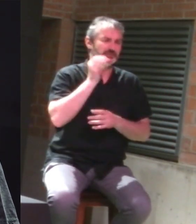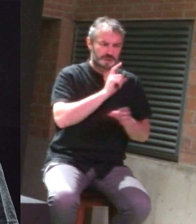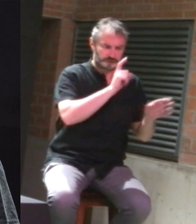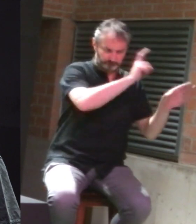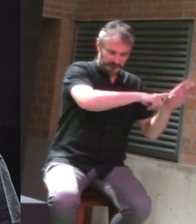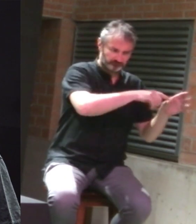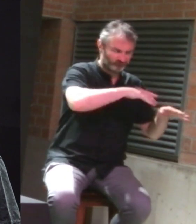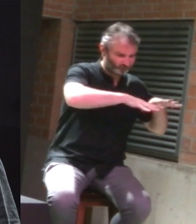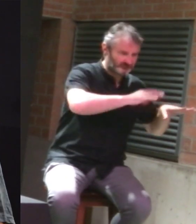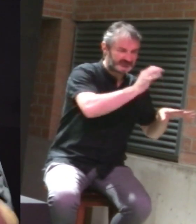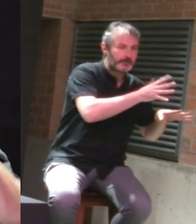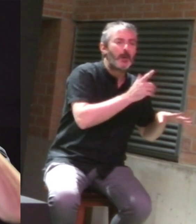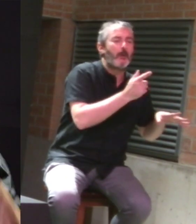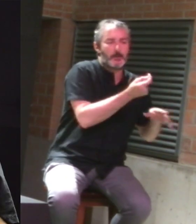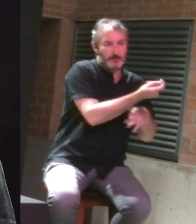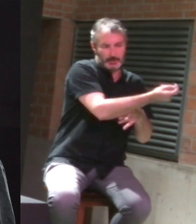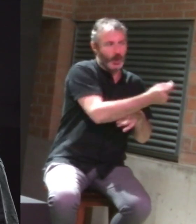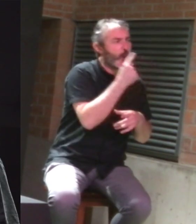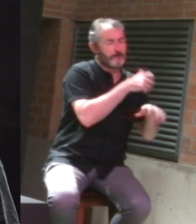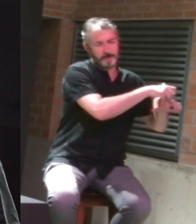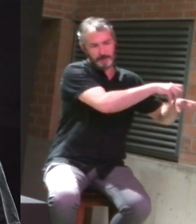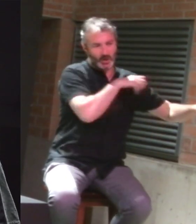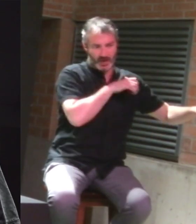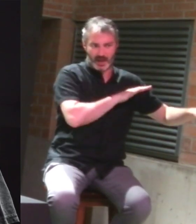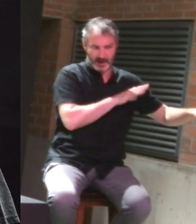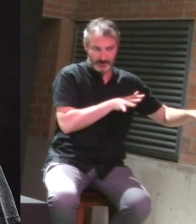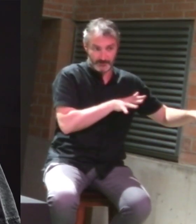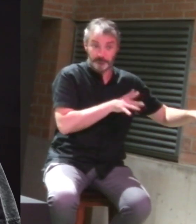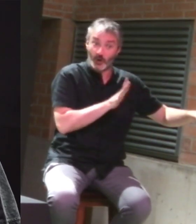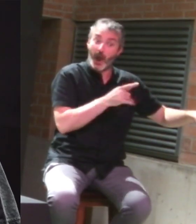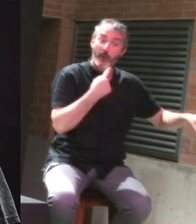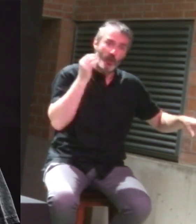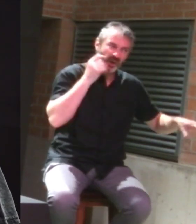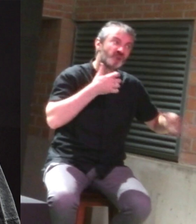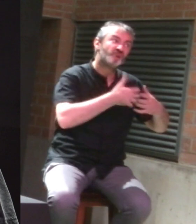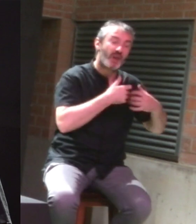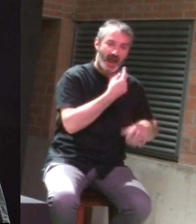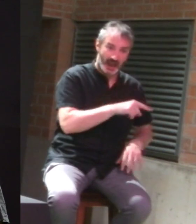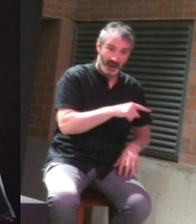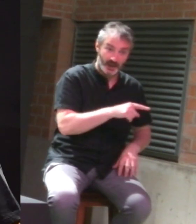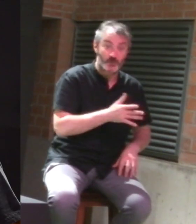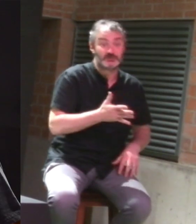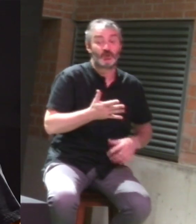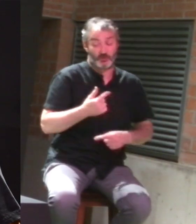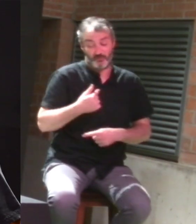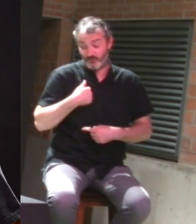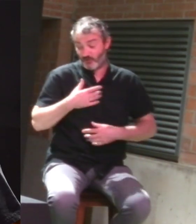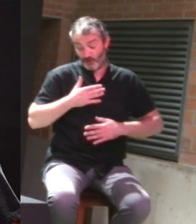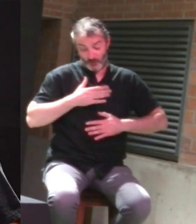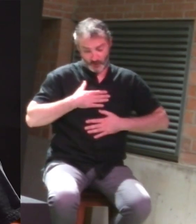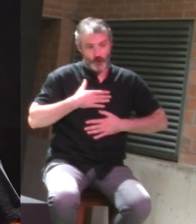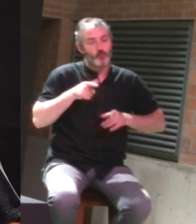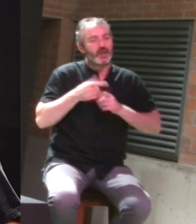y aunque es reducido respecto a los hombres, pues existió. Y yo, como digo, como me gusta llevar las cosas